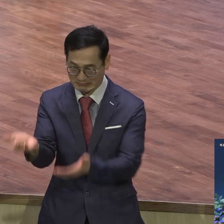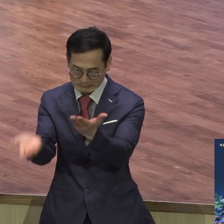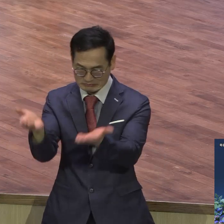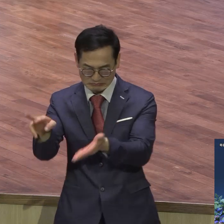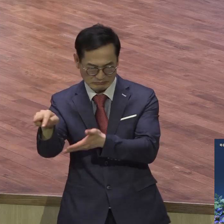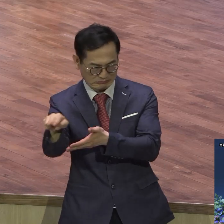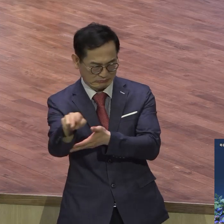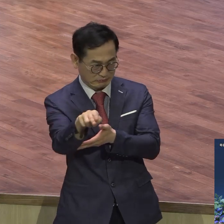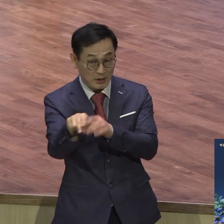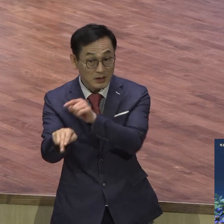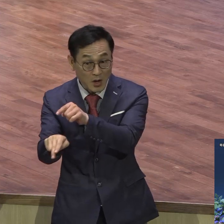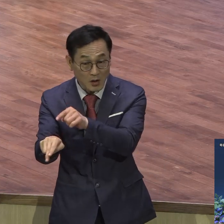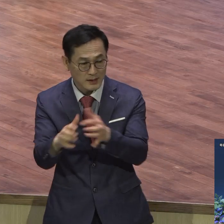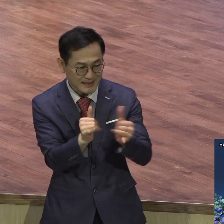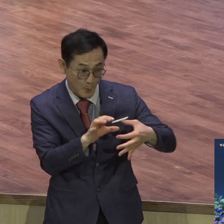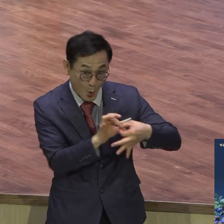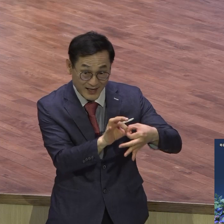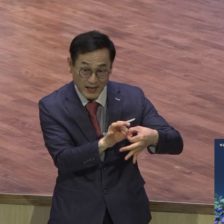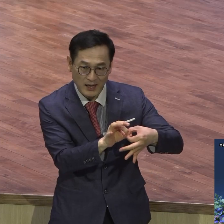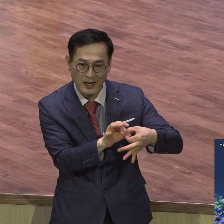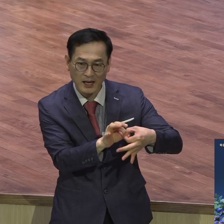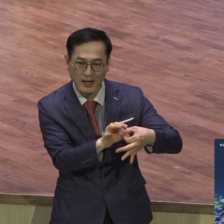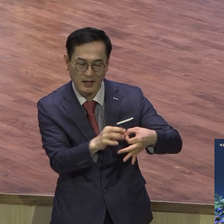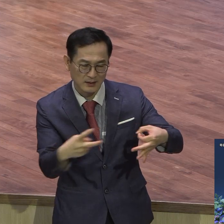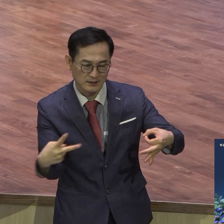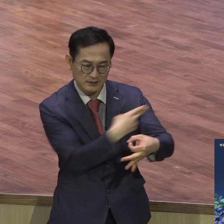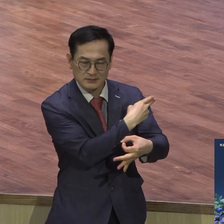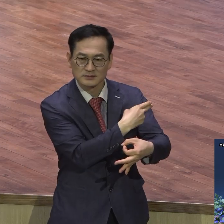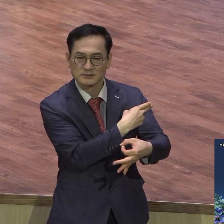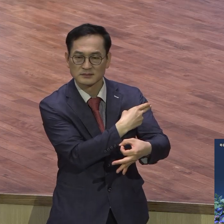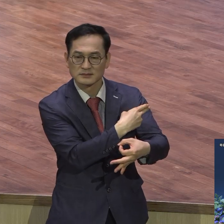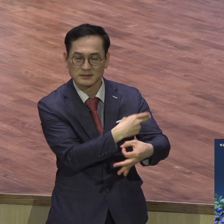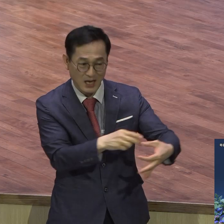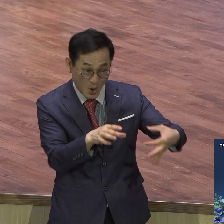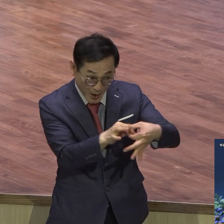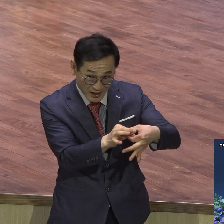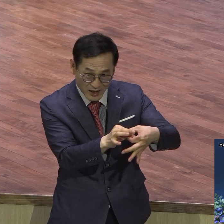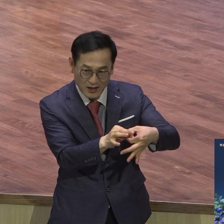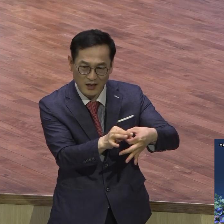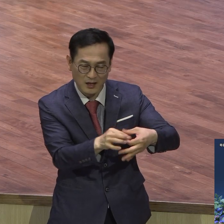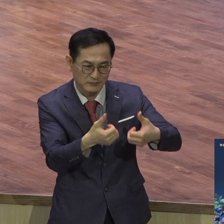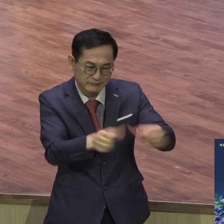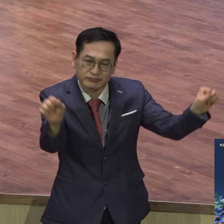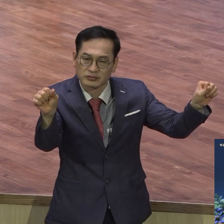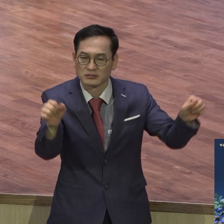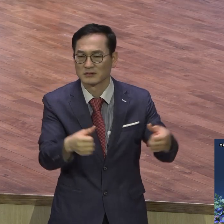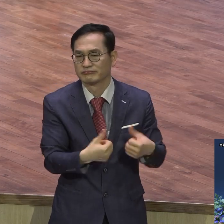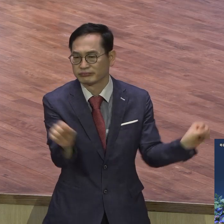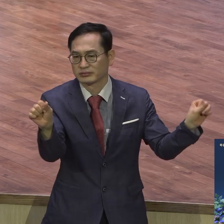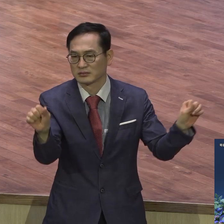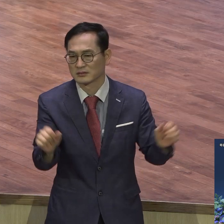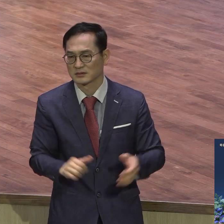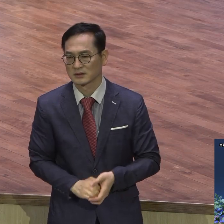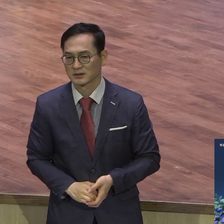관계의 치명적인 독을 퍼뜨려요. 관계. 인간관계.